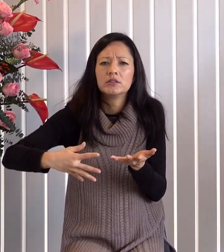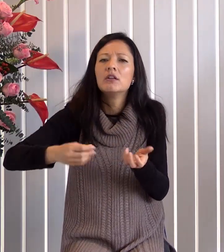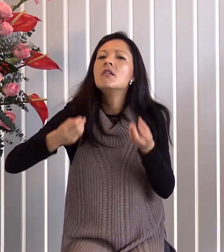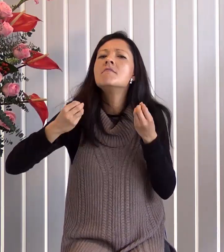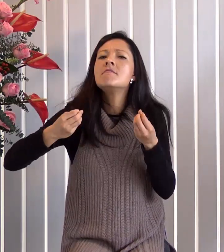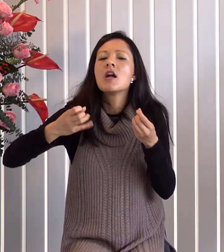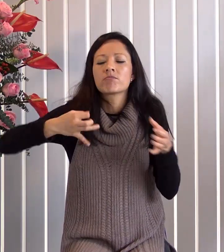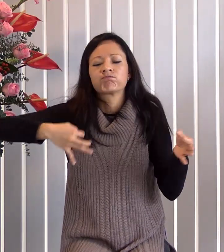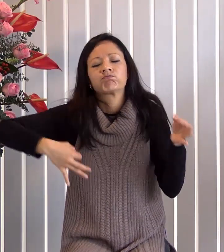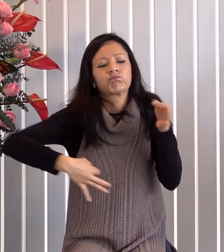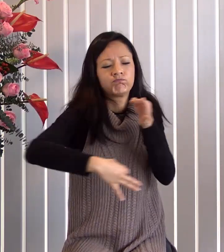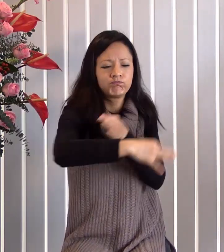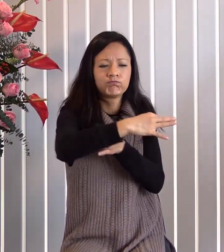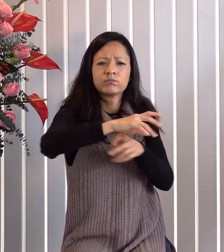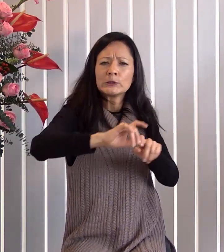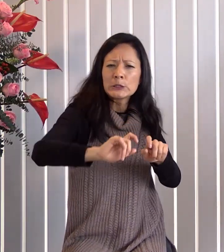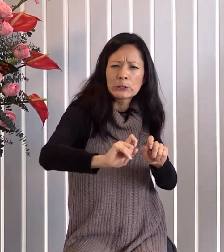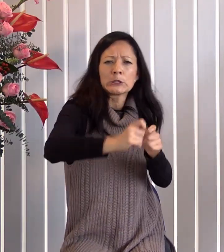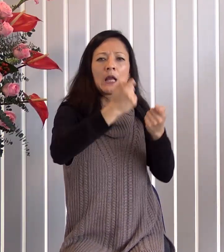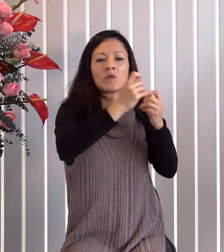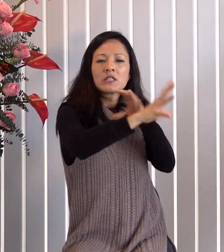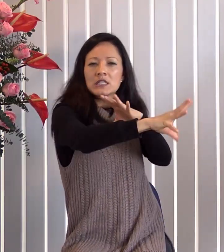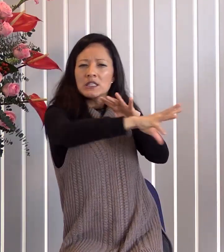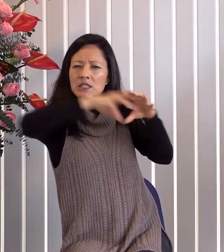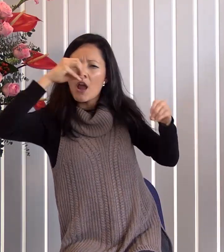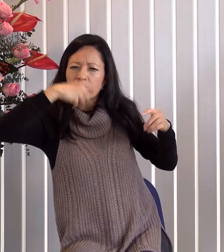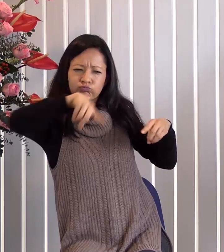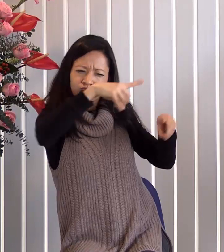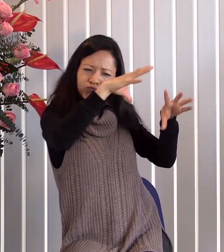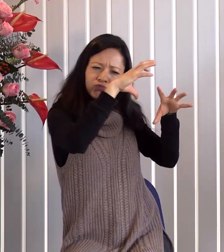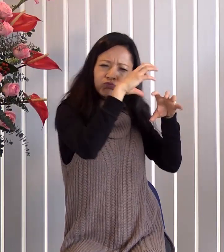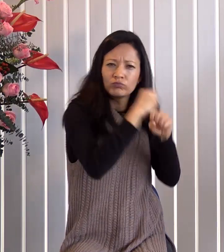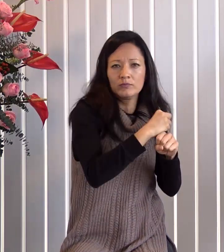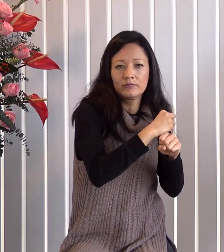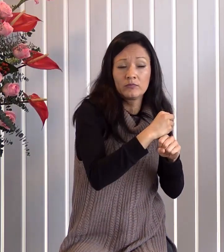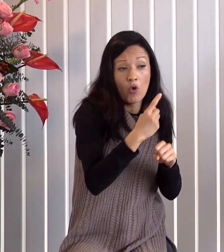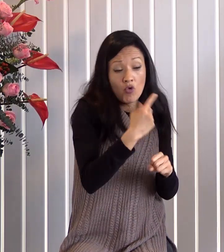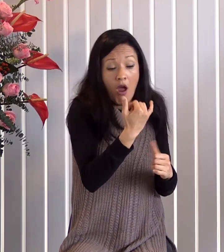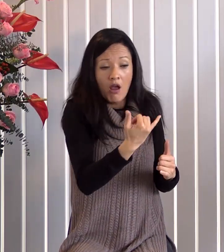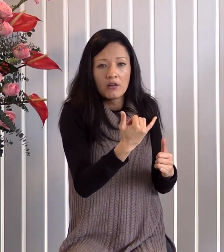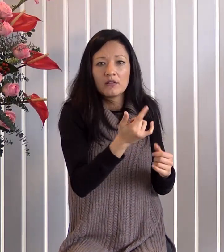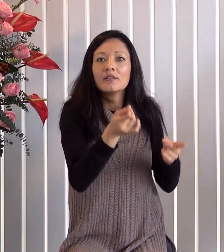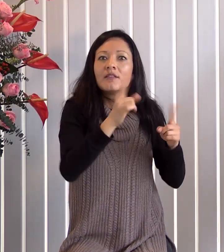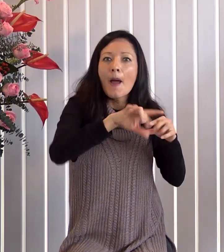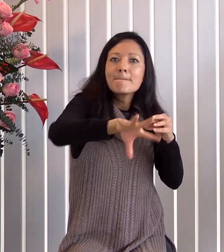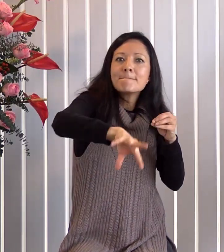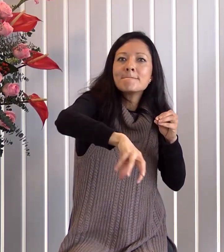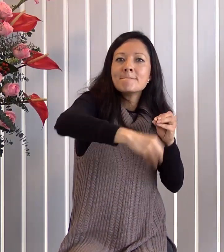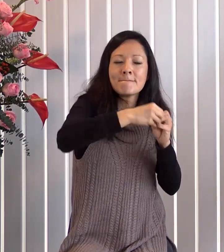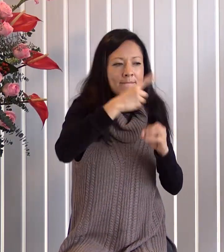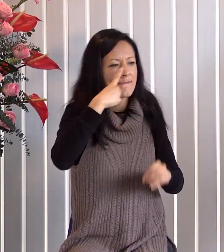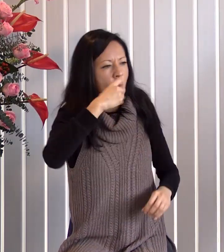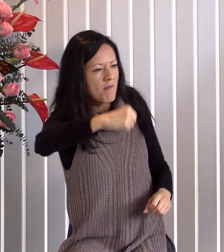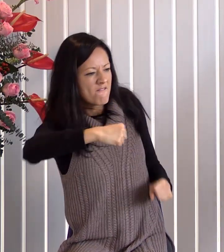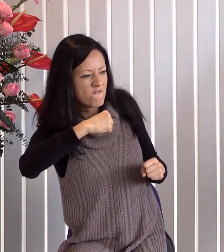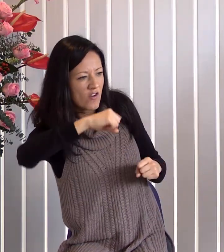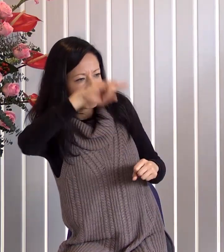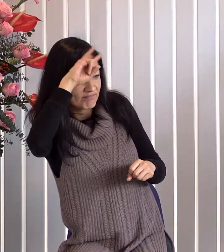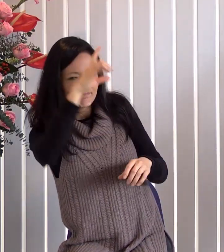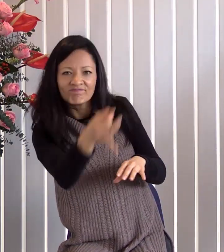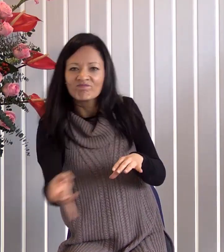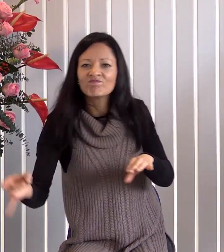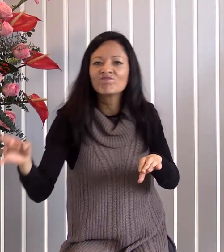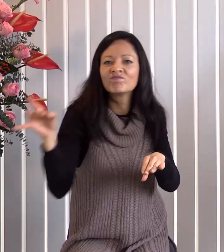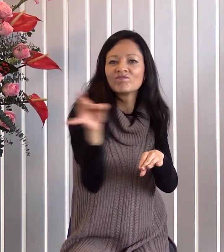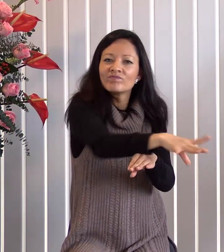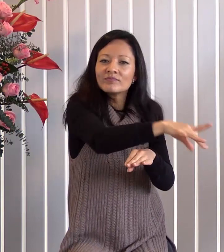para poder redimirnos, para podernos sacarnos de las tinieblas. Y no solamente eso, tú agarraste al hombre fuerte y lo